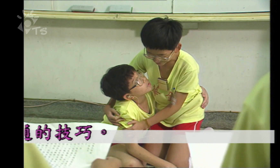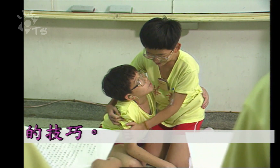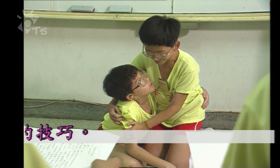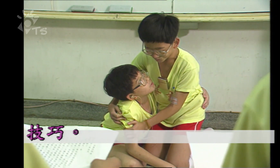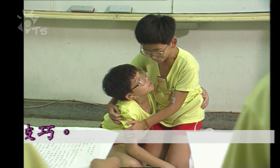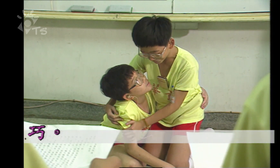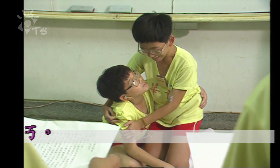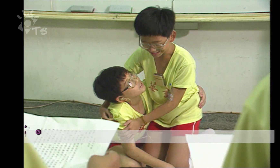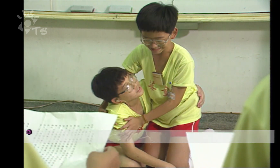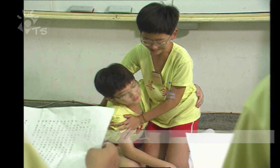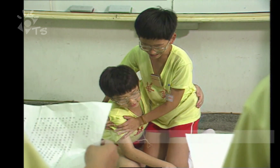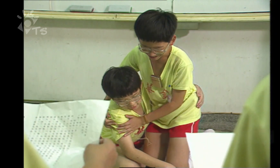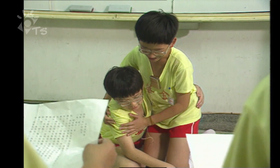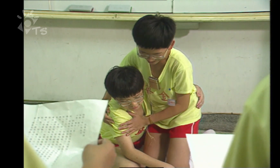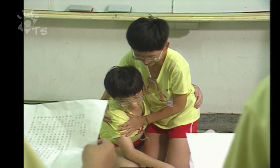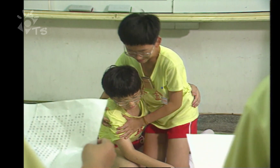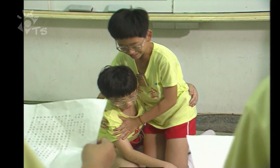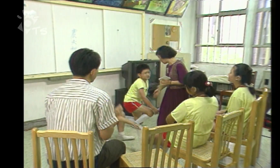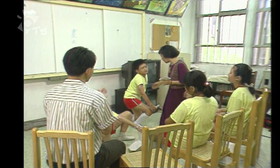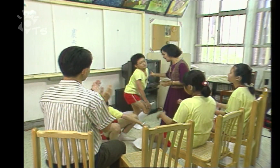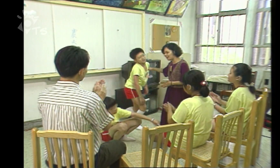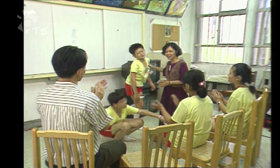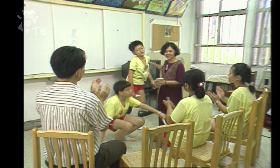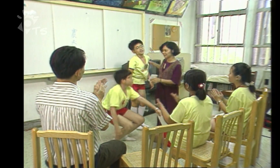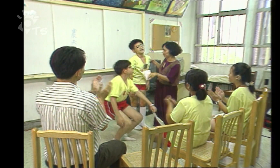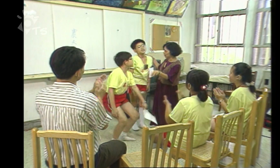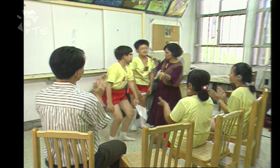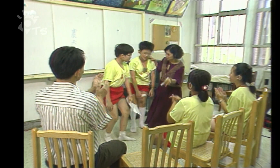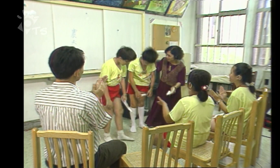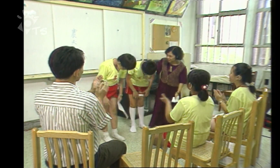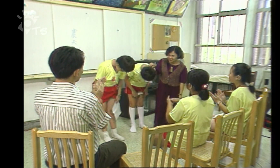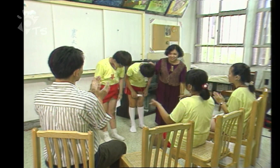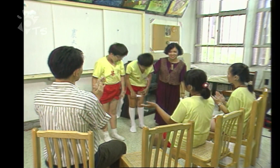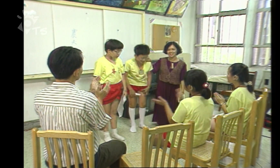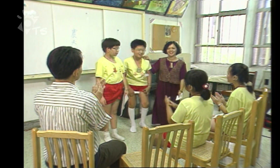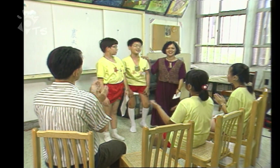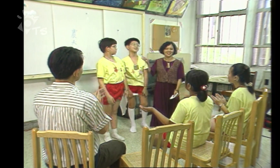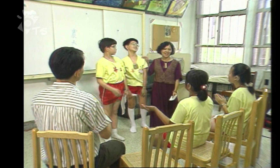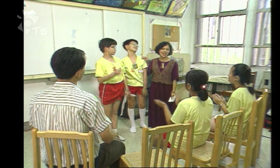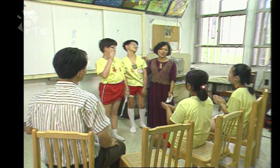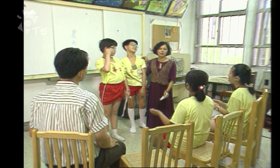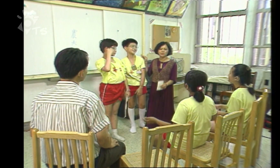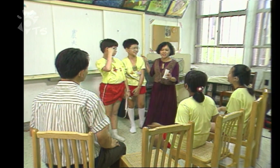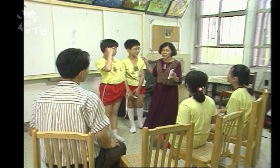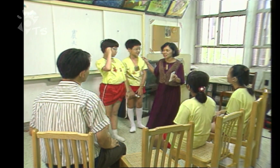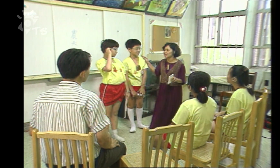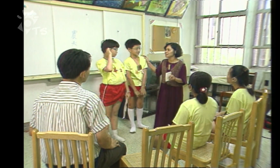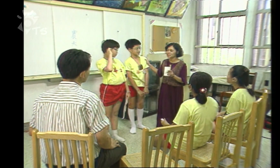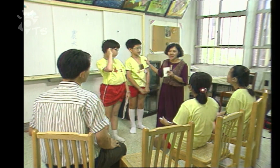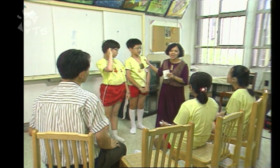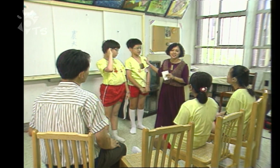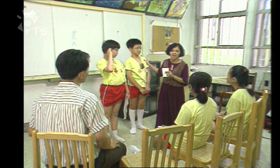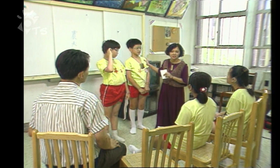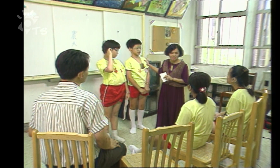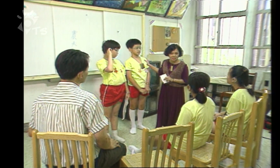的，我放你下来了。啊， 谢谢。好，我们今天呢上课到这里